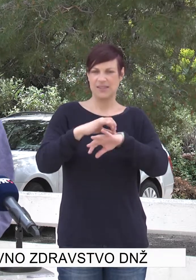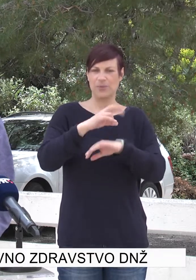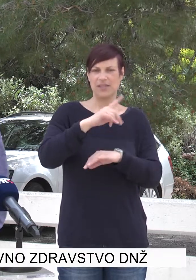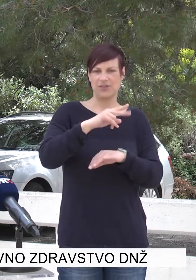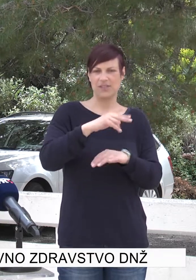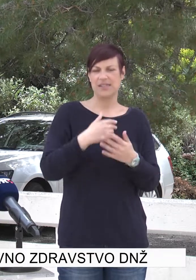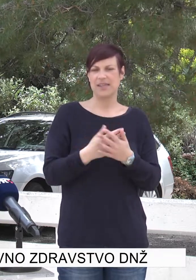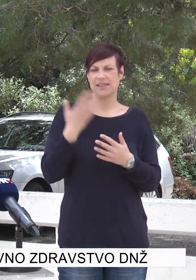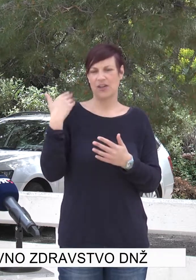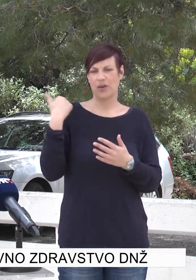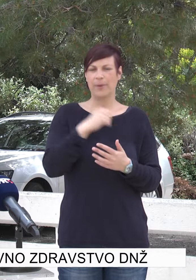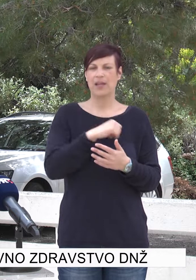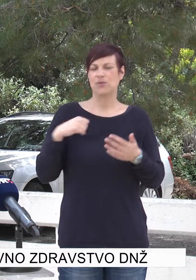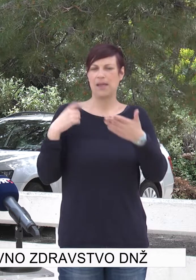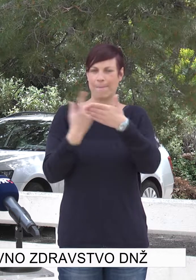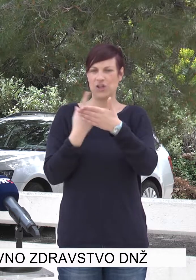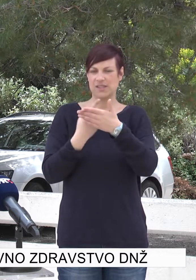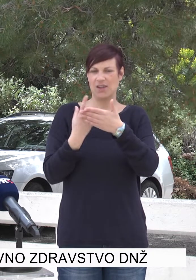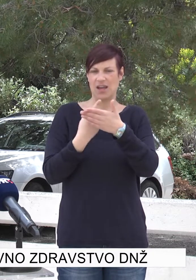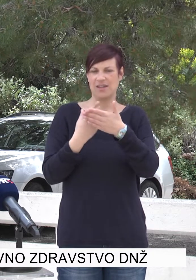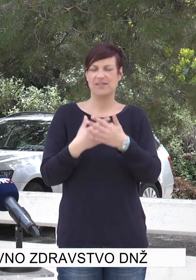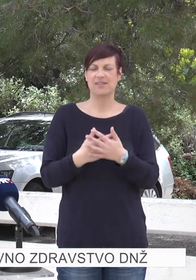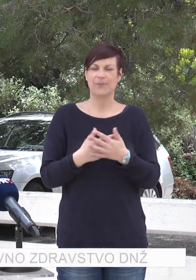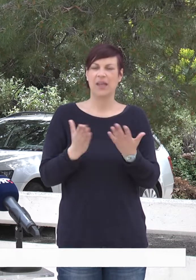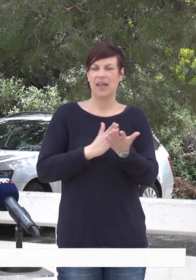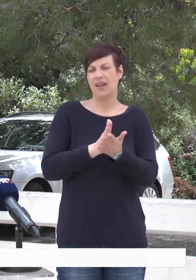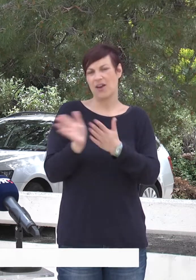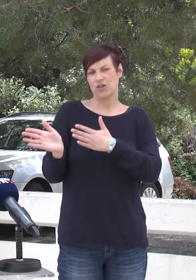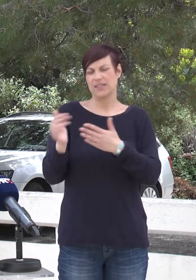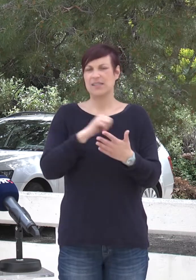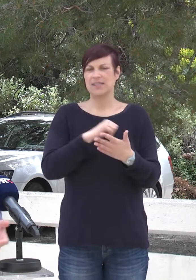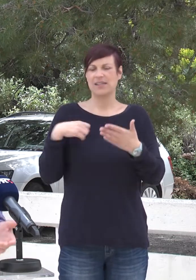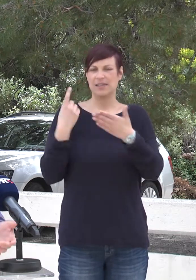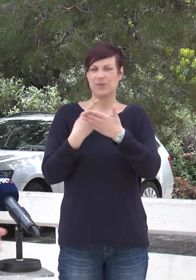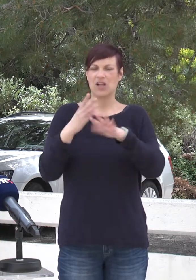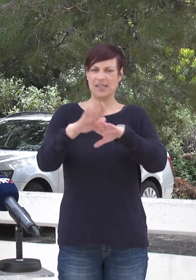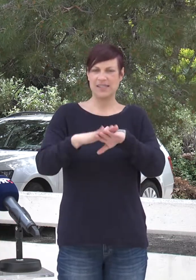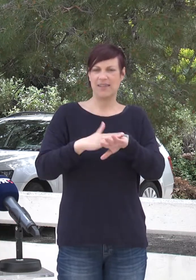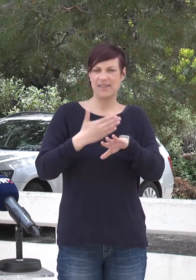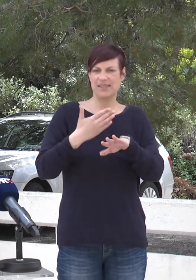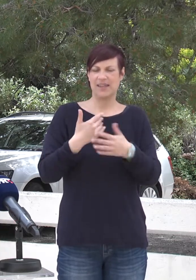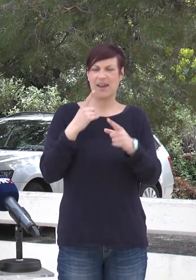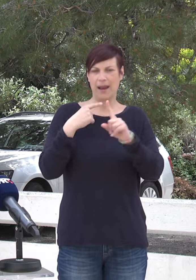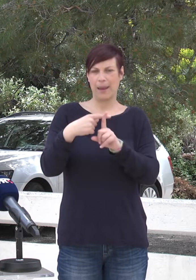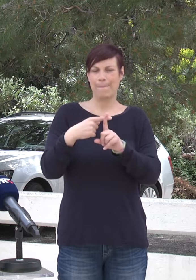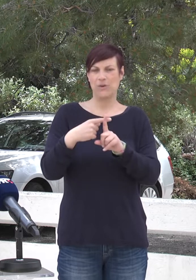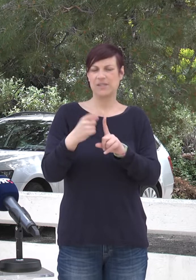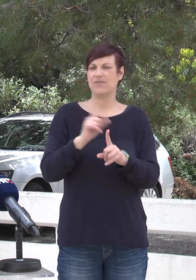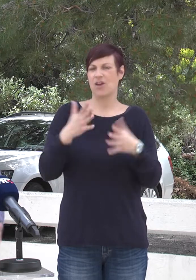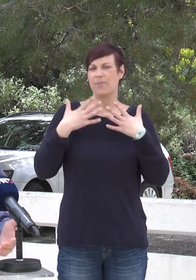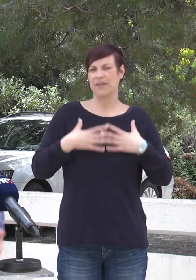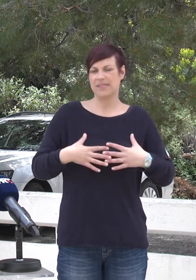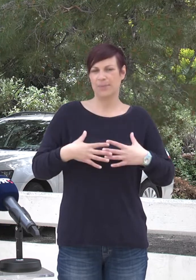je bila u samoizolaciji i nakon izlaska samoizolacije testirana je pozitivna, bez simptoma